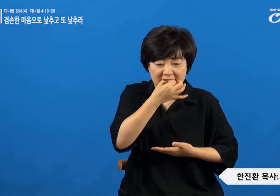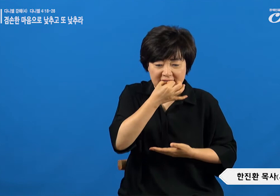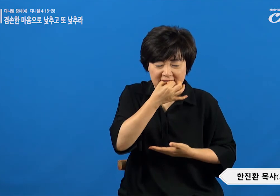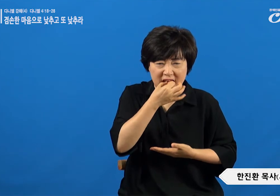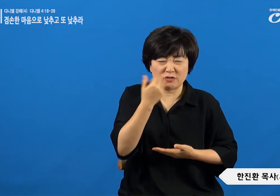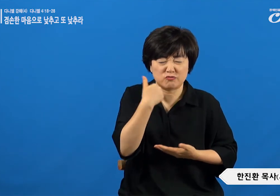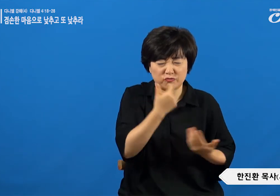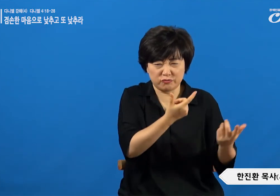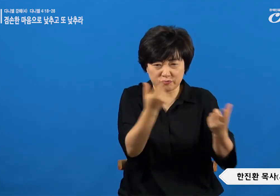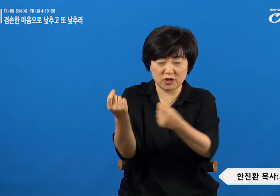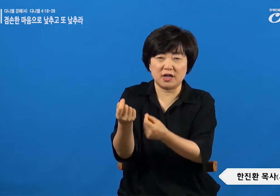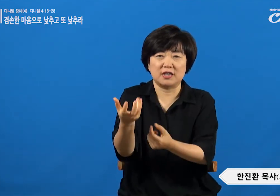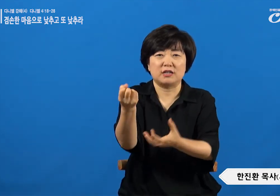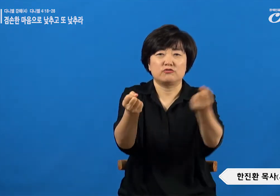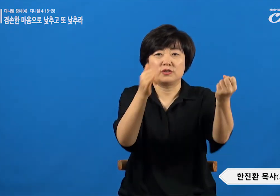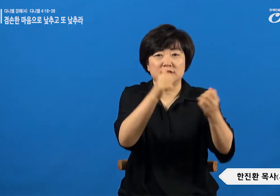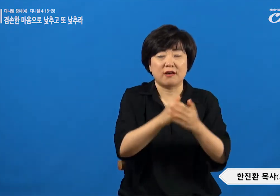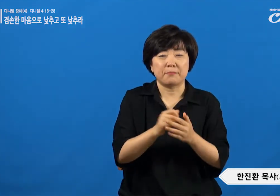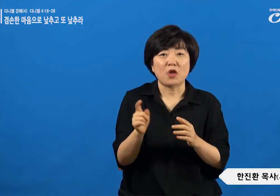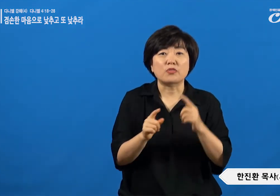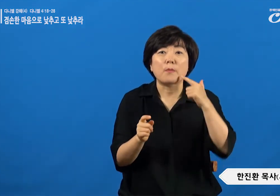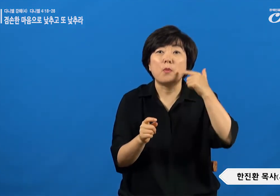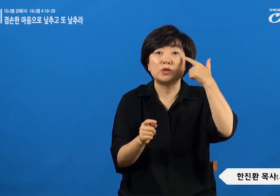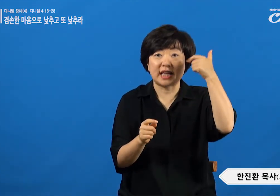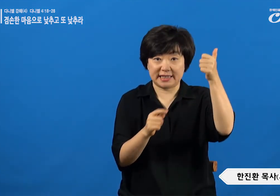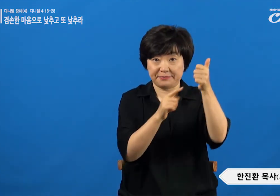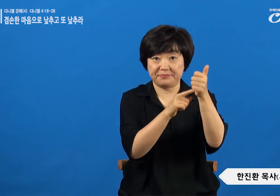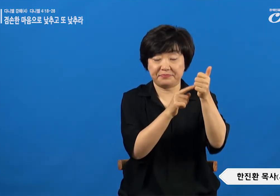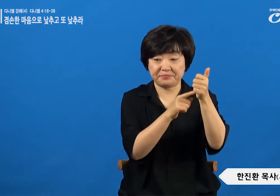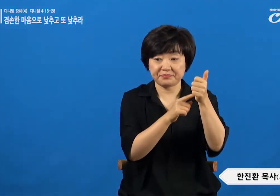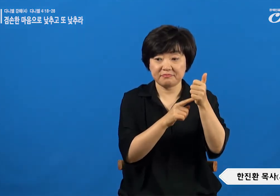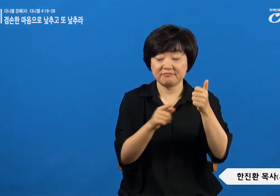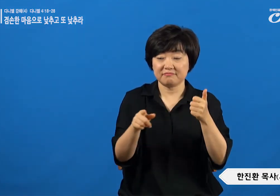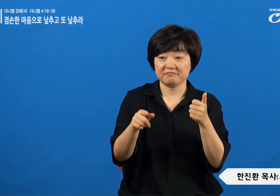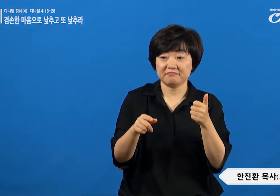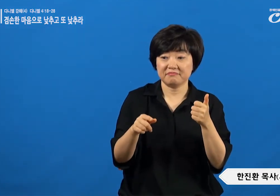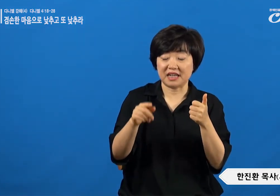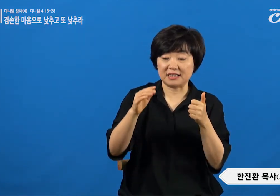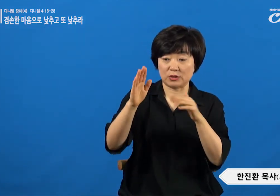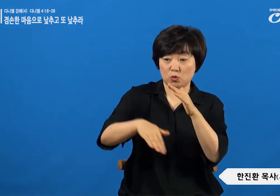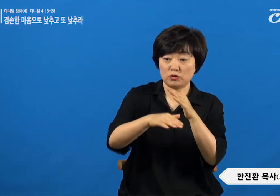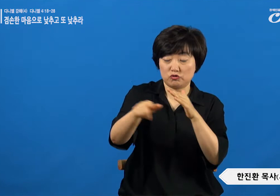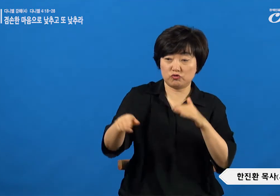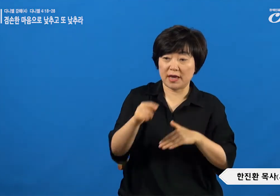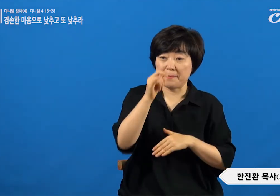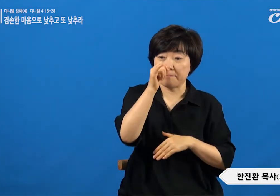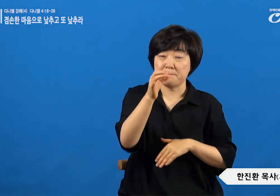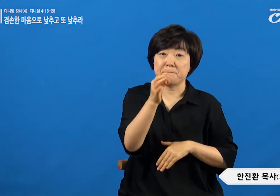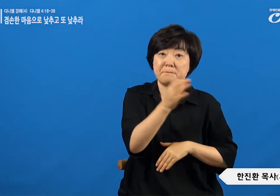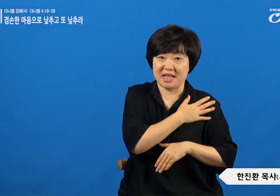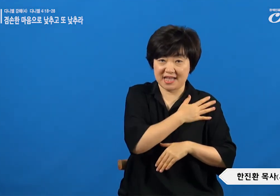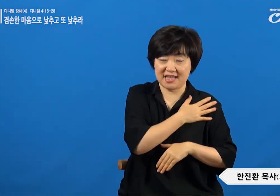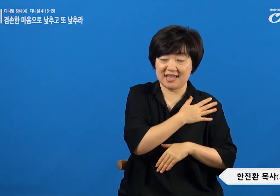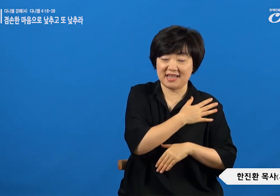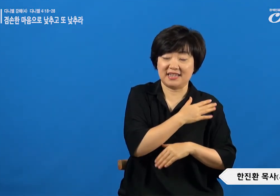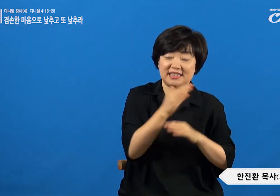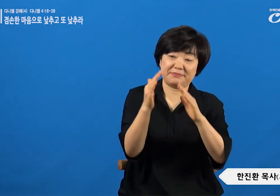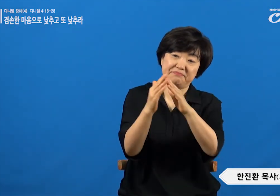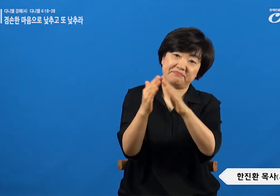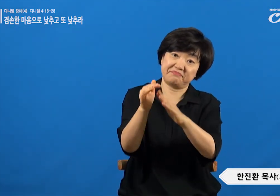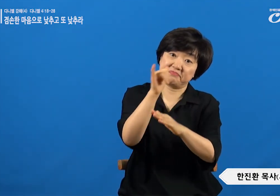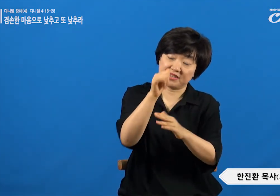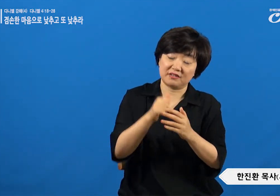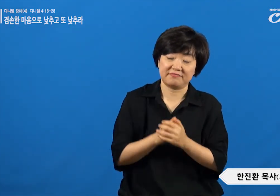있습니다. 어떤 목사님이 자기 교인 중에 재벌 총수가 있어서 한 번은 그 집에 신방을